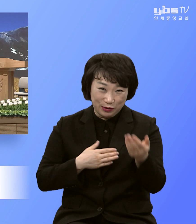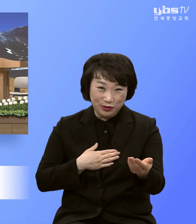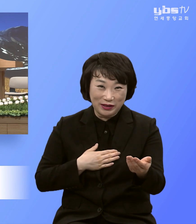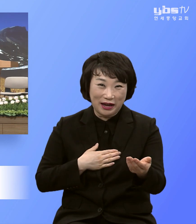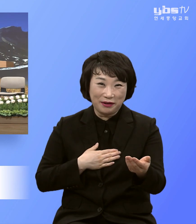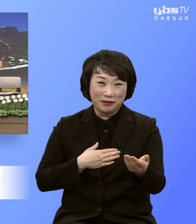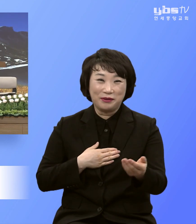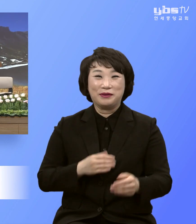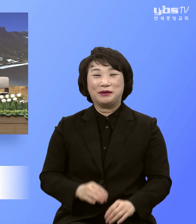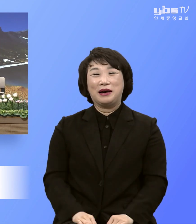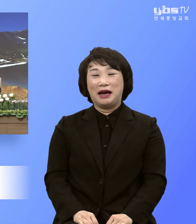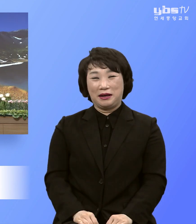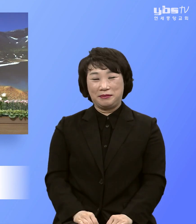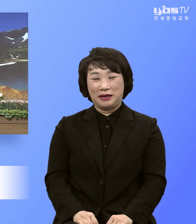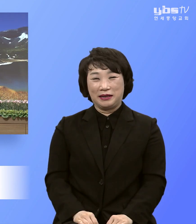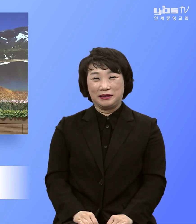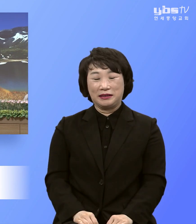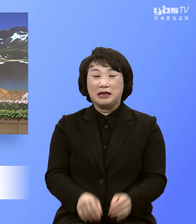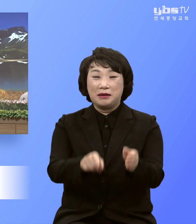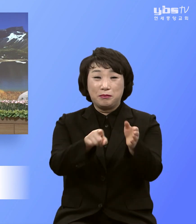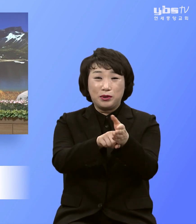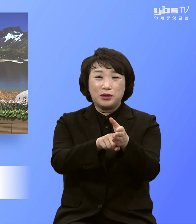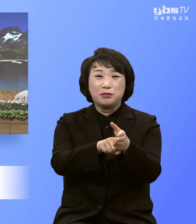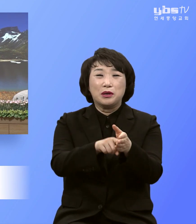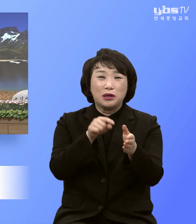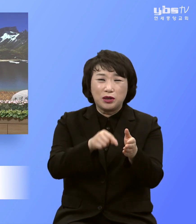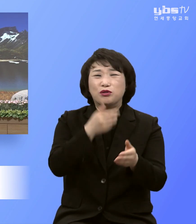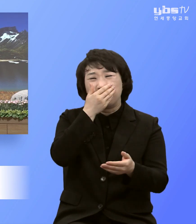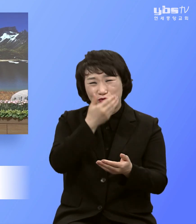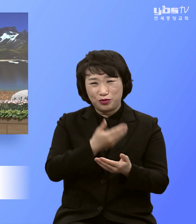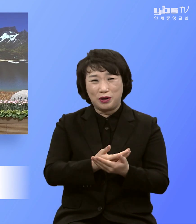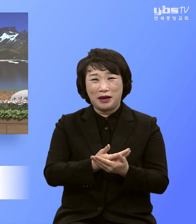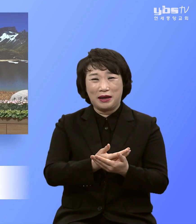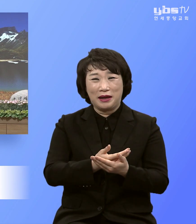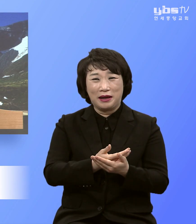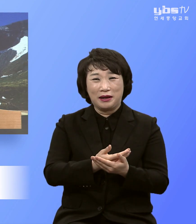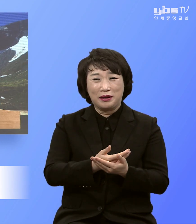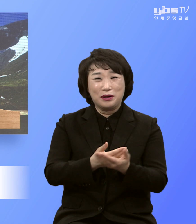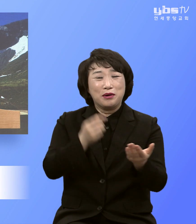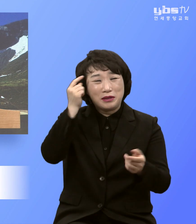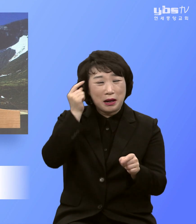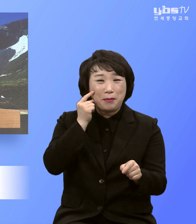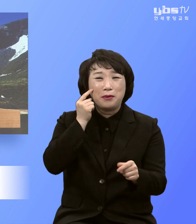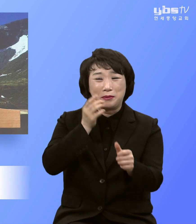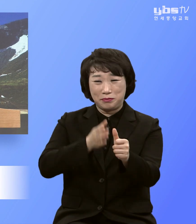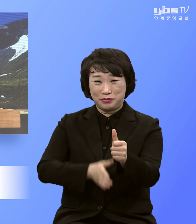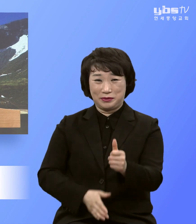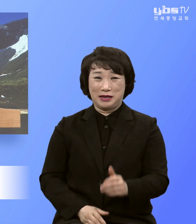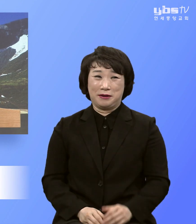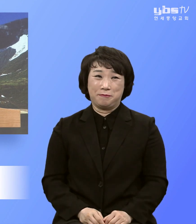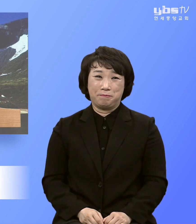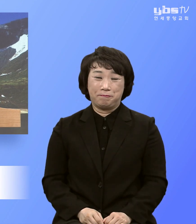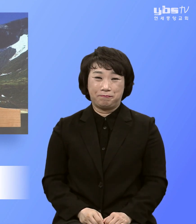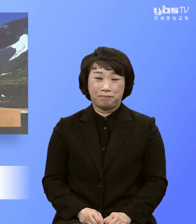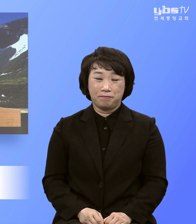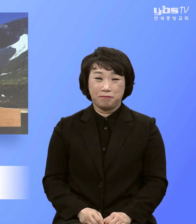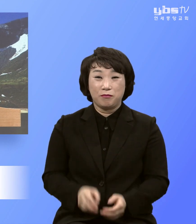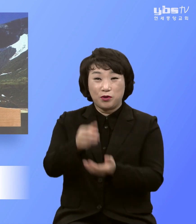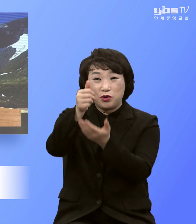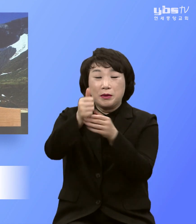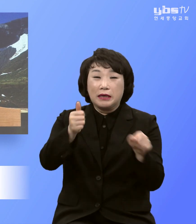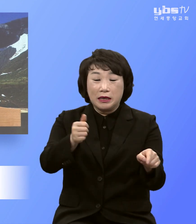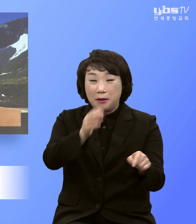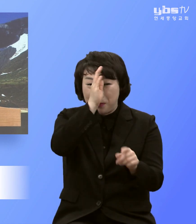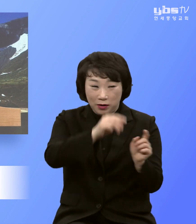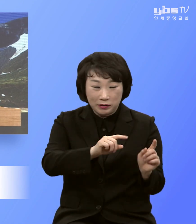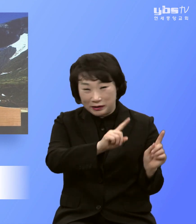고치리냐. 그 믿음이 얼마나 중요한 것인가 한번 생각해 보라 이 말이야. 주께서